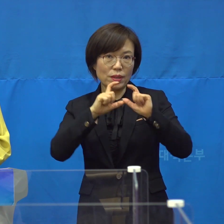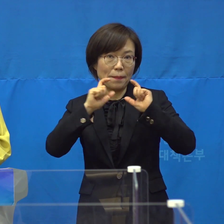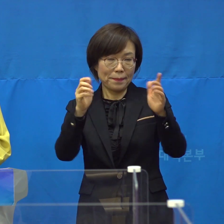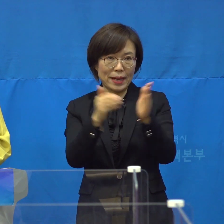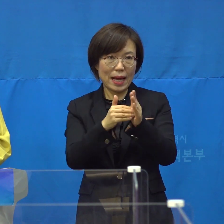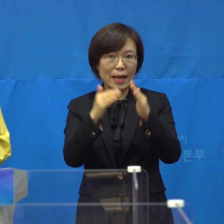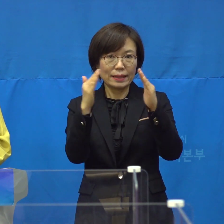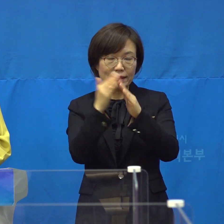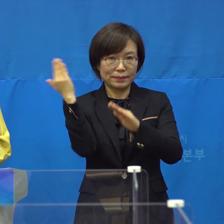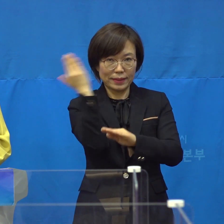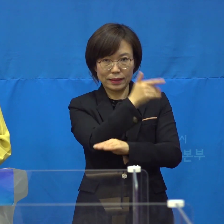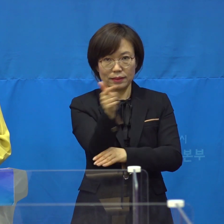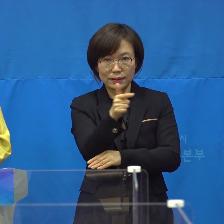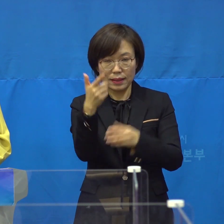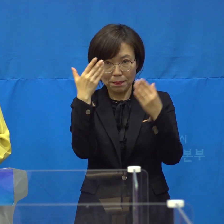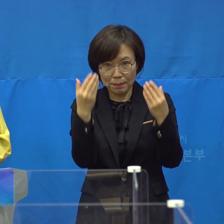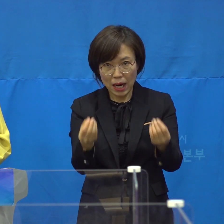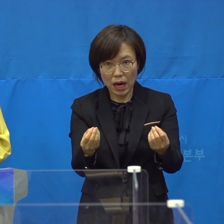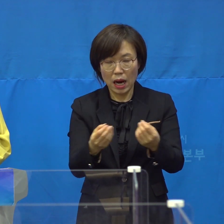거주지 소독을 완료했고